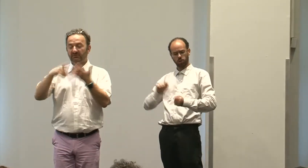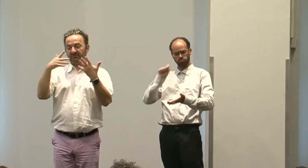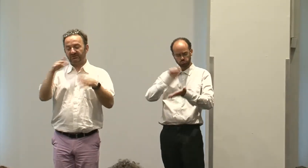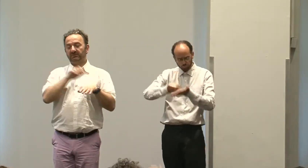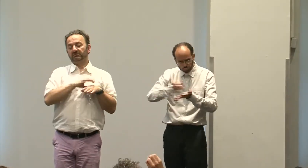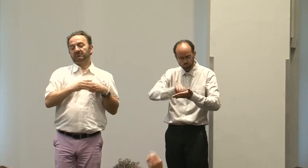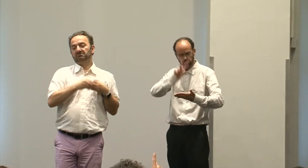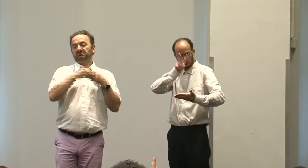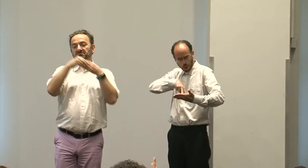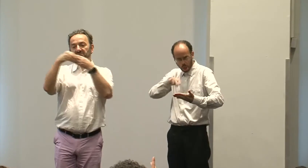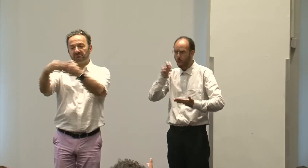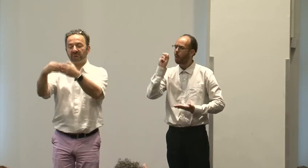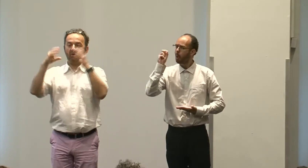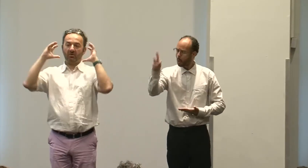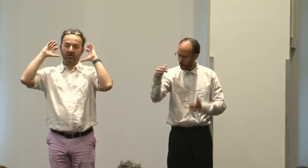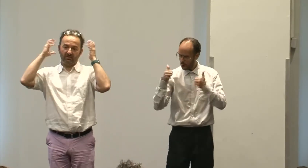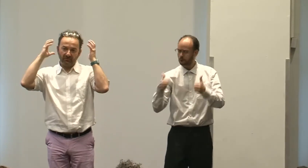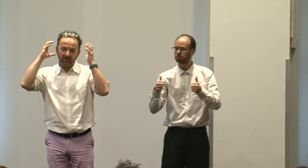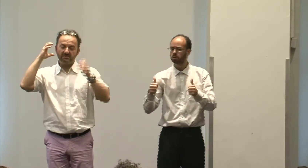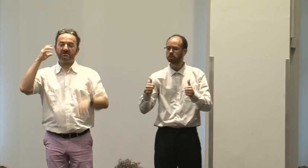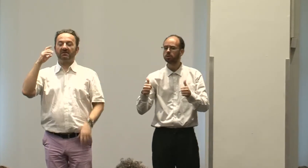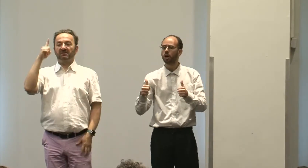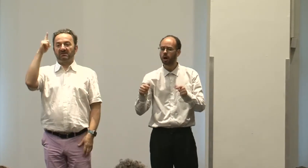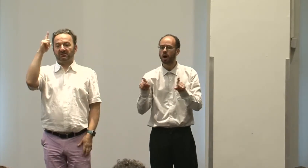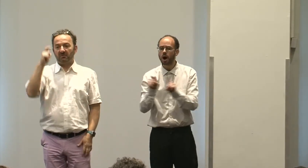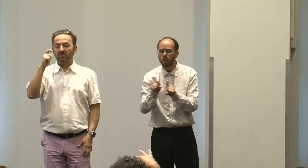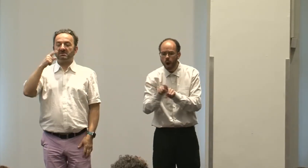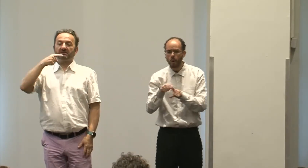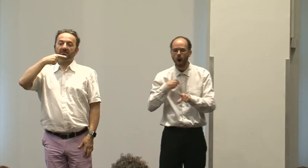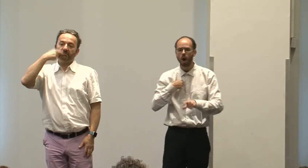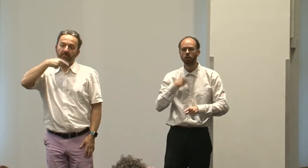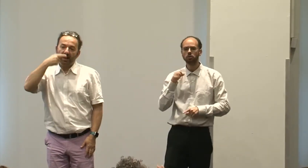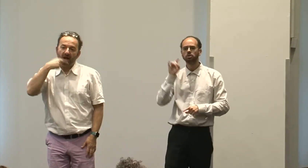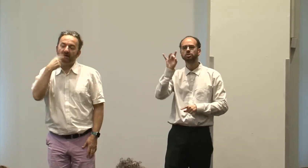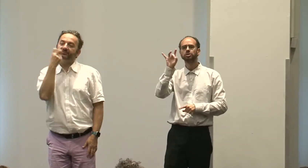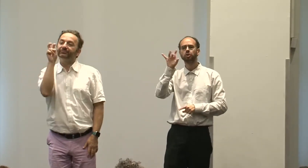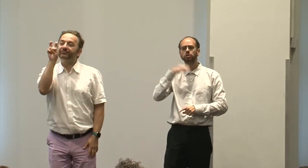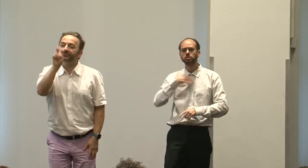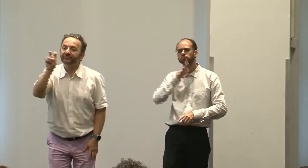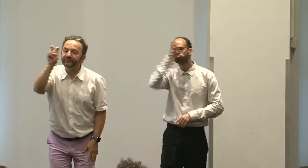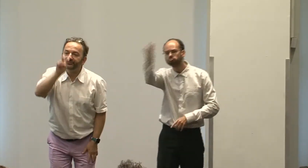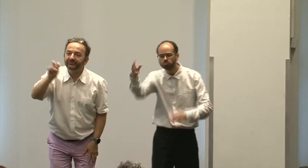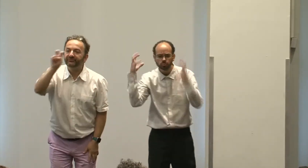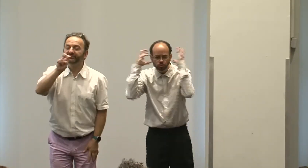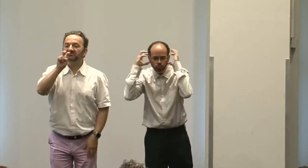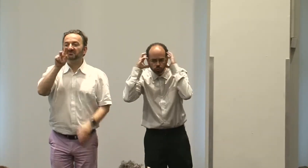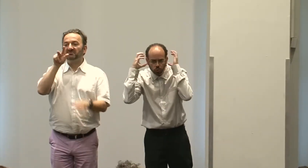Então, eu já tinha aprendido a ler, a escrever.